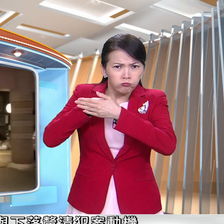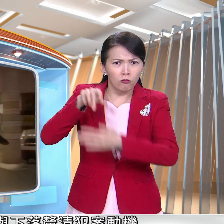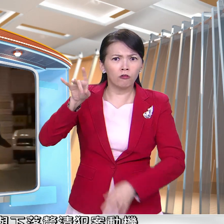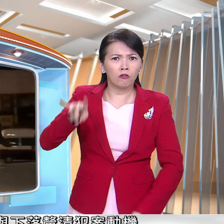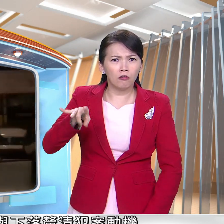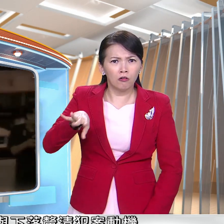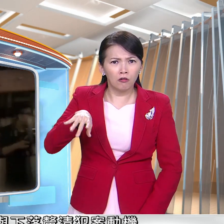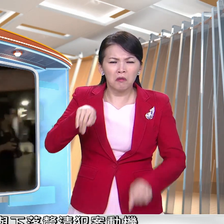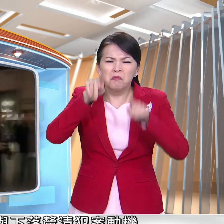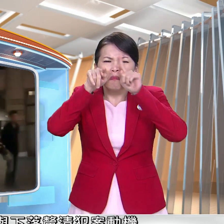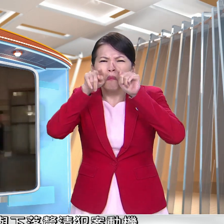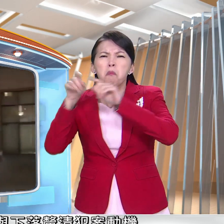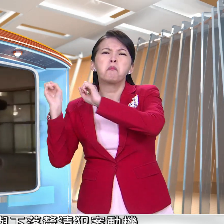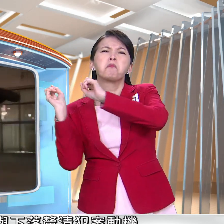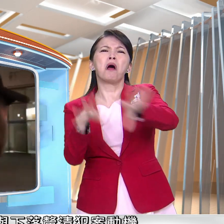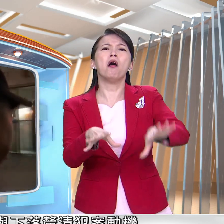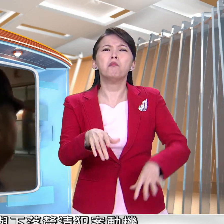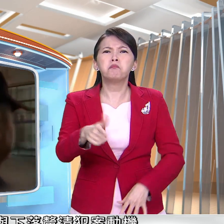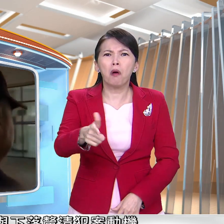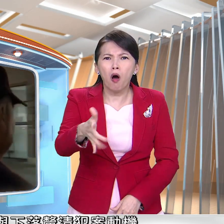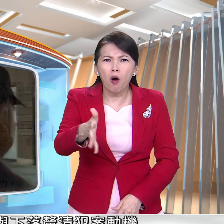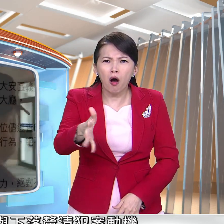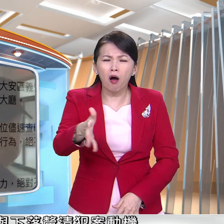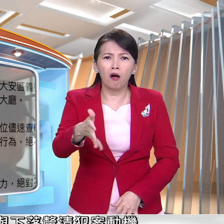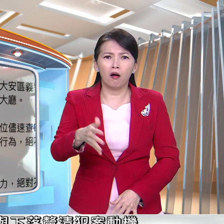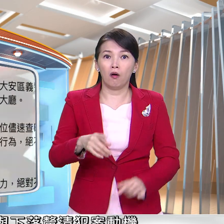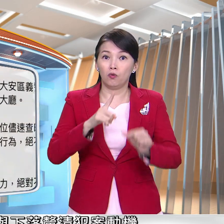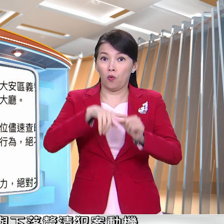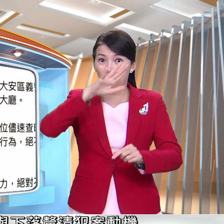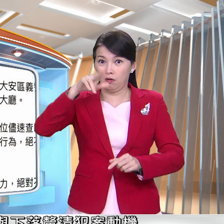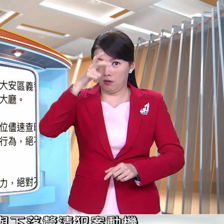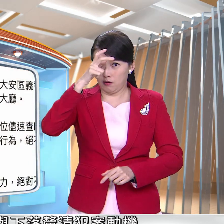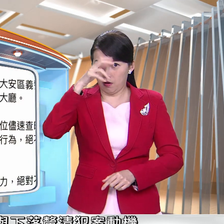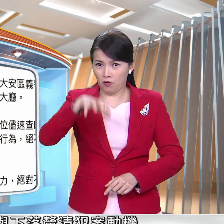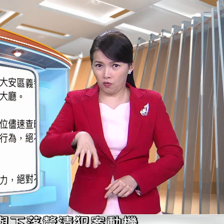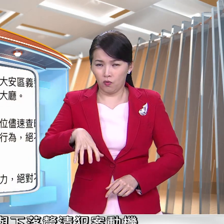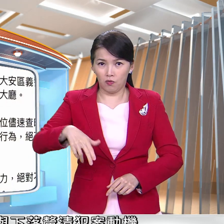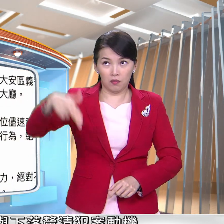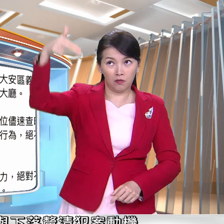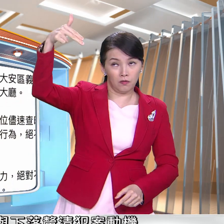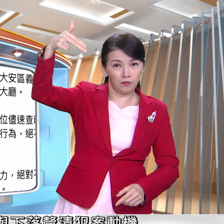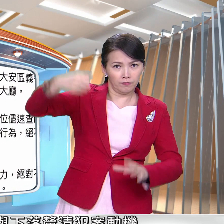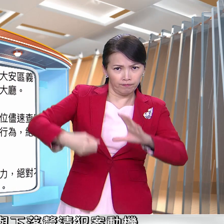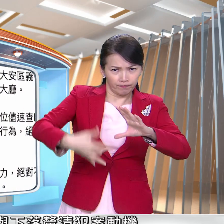的身份与下落，并且厘清犯案动机。